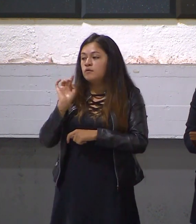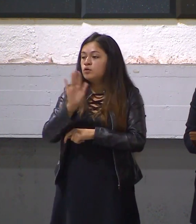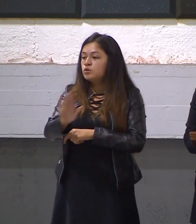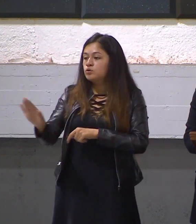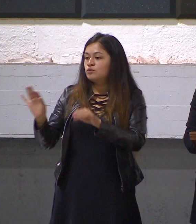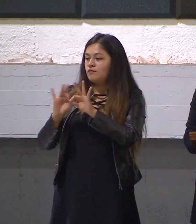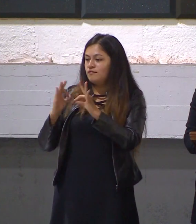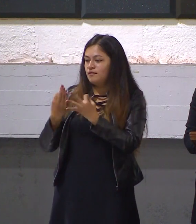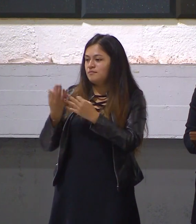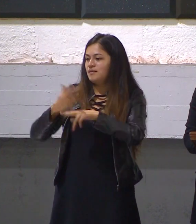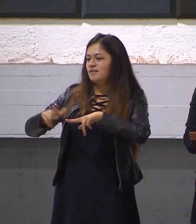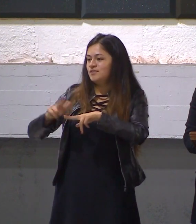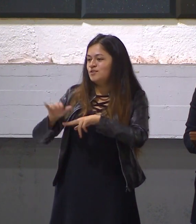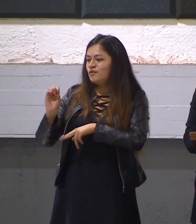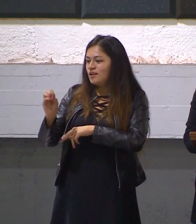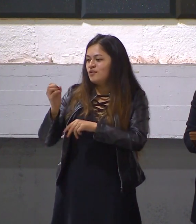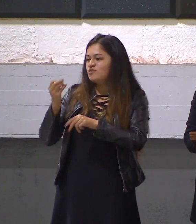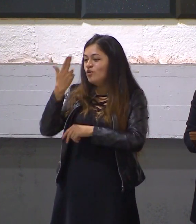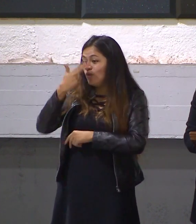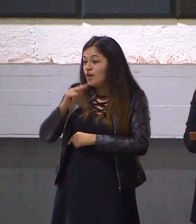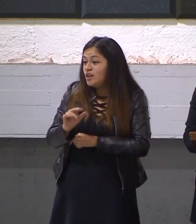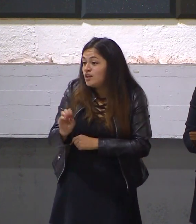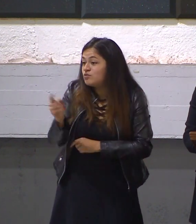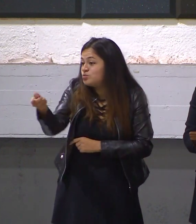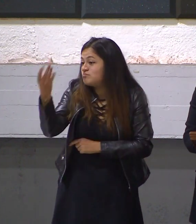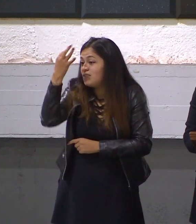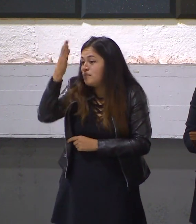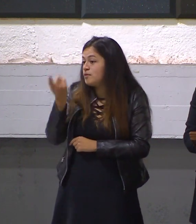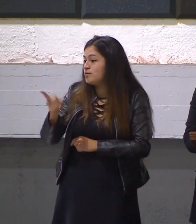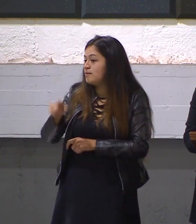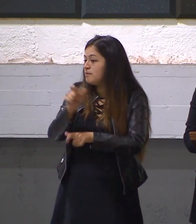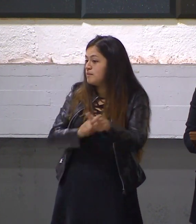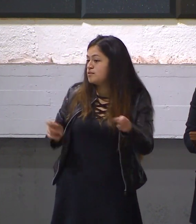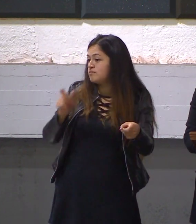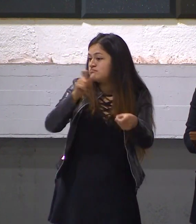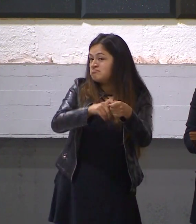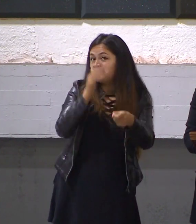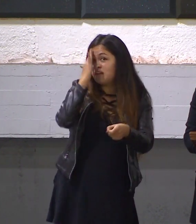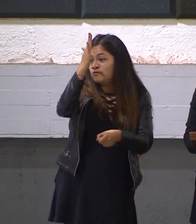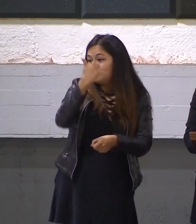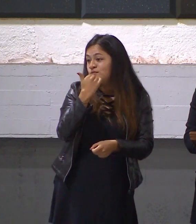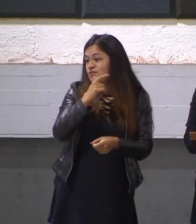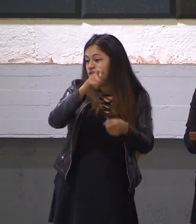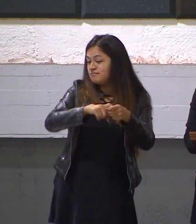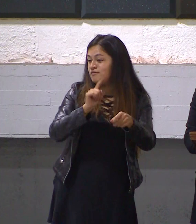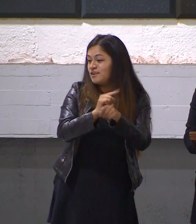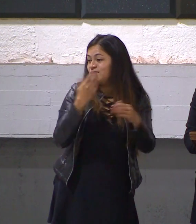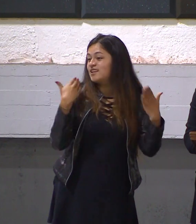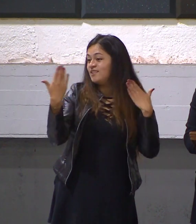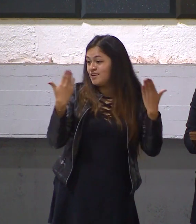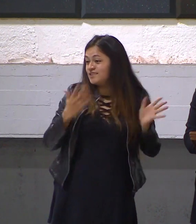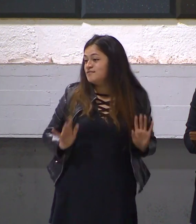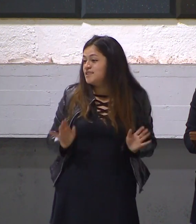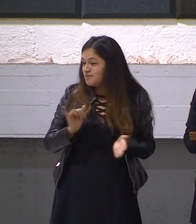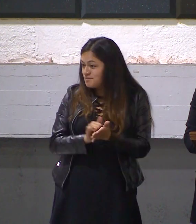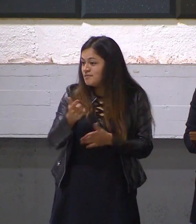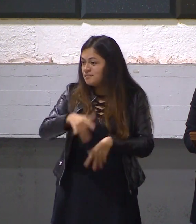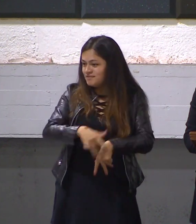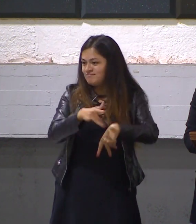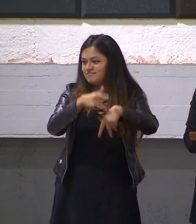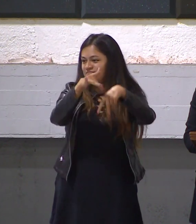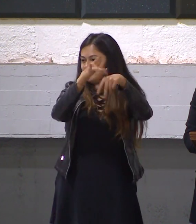nuestros nietos van a estar en la facultad de educación física entonces tenemos que potenciarlo